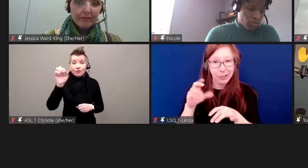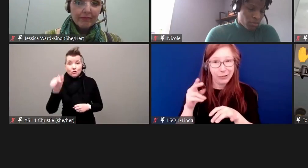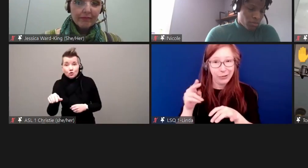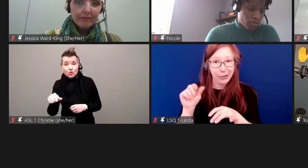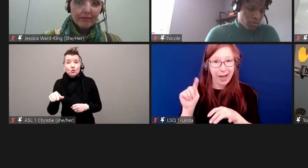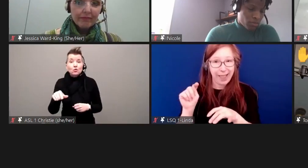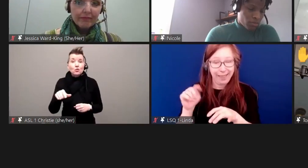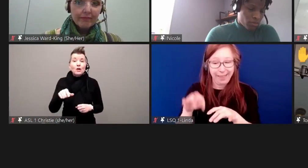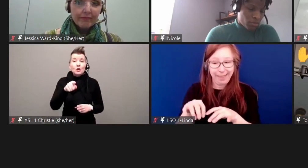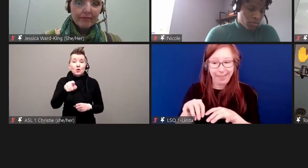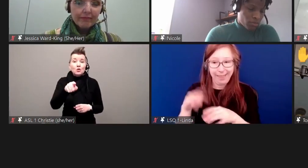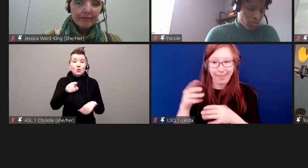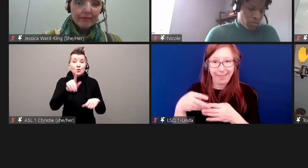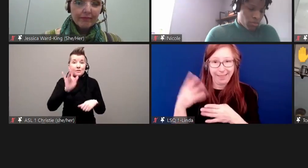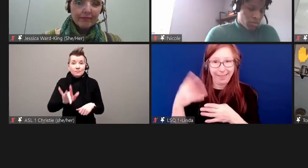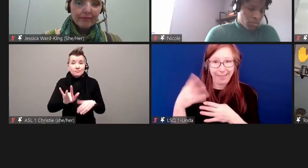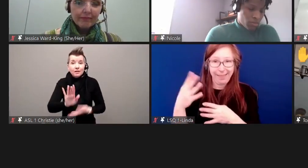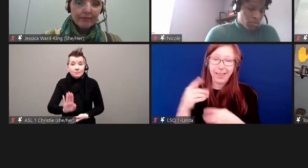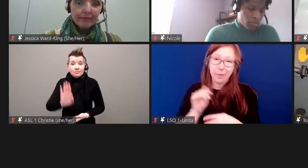vais les lire.